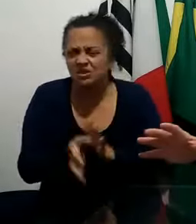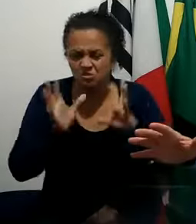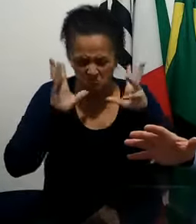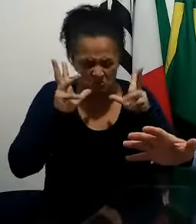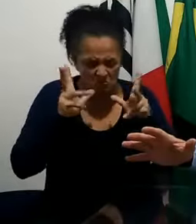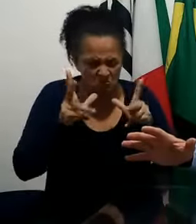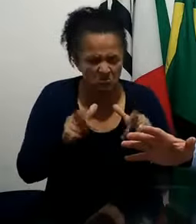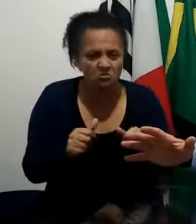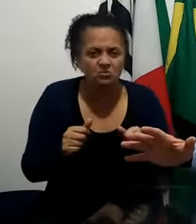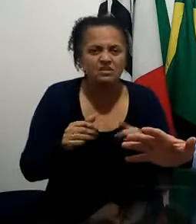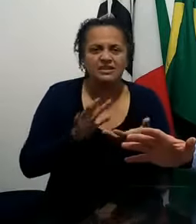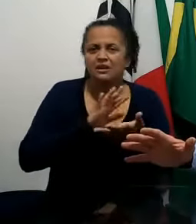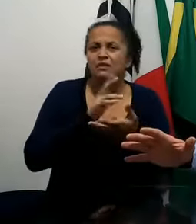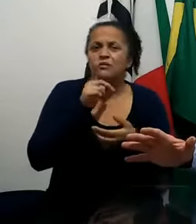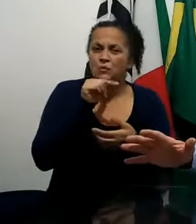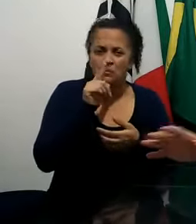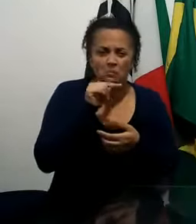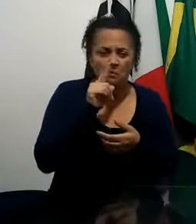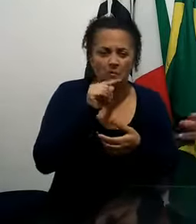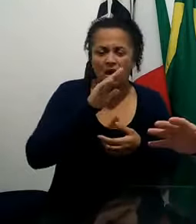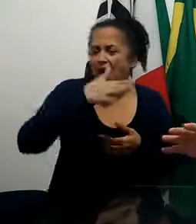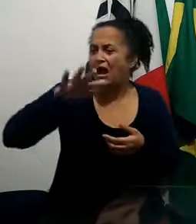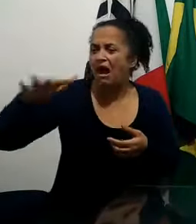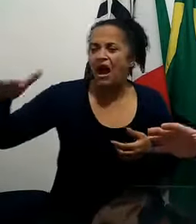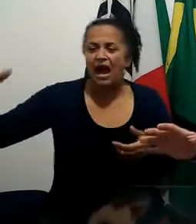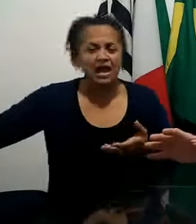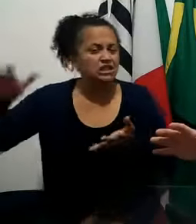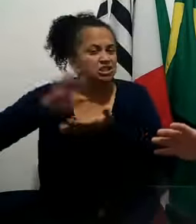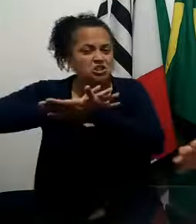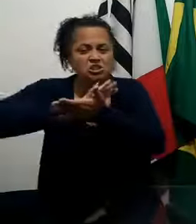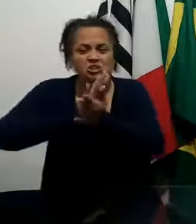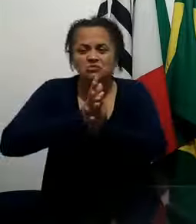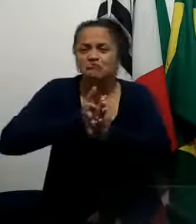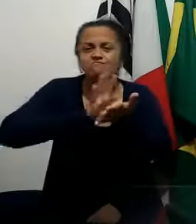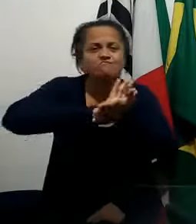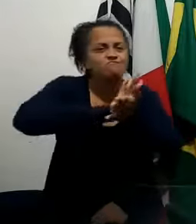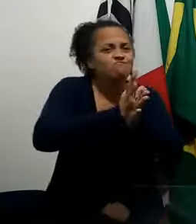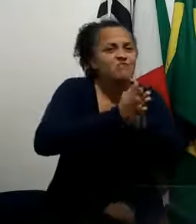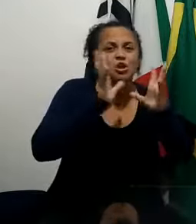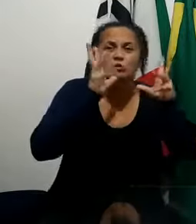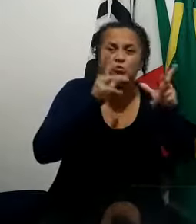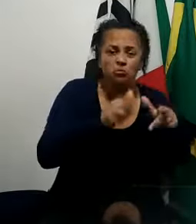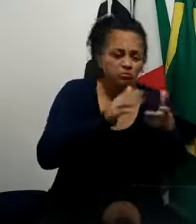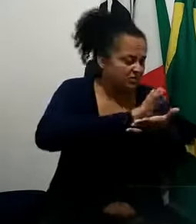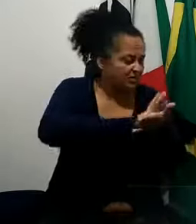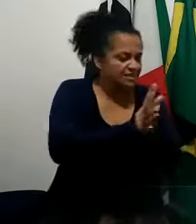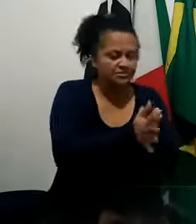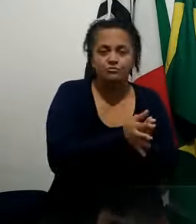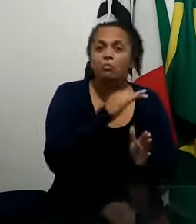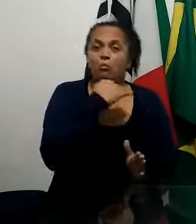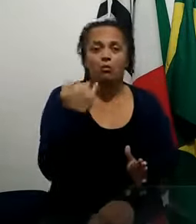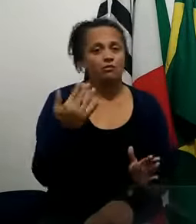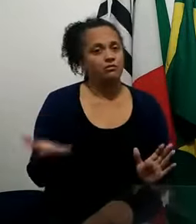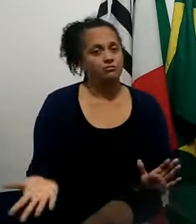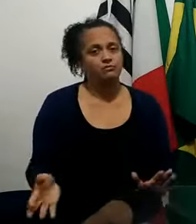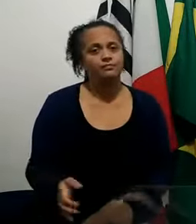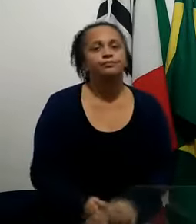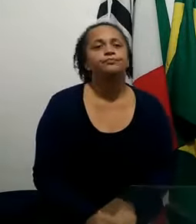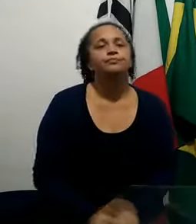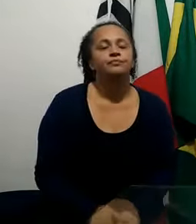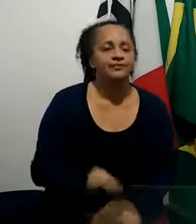todos os seres marinhos que vivem no mar, todos vão morrer, todos, né,